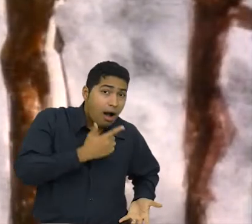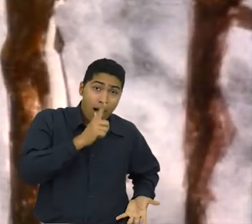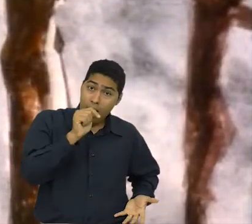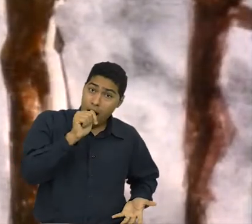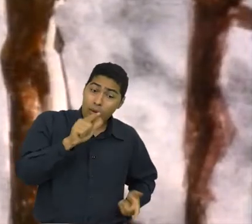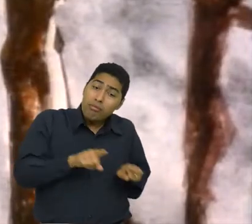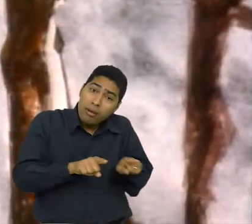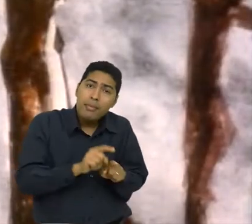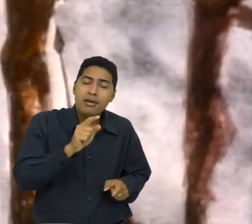sangue.